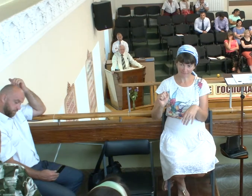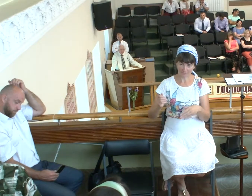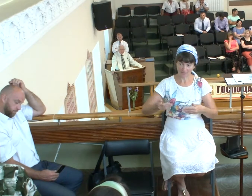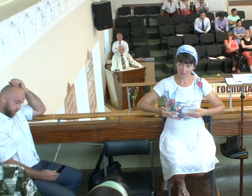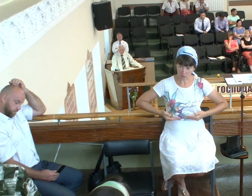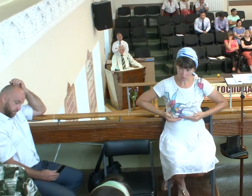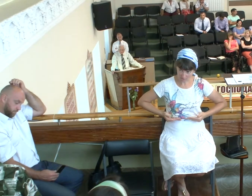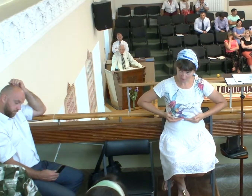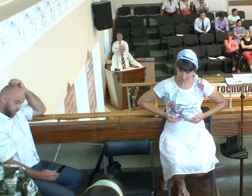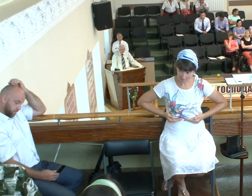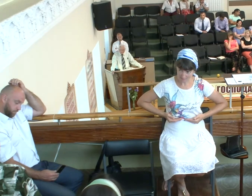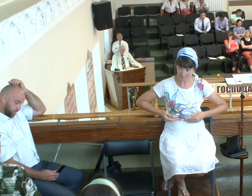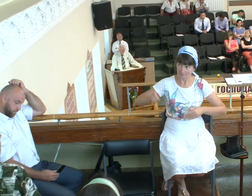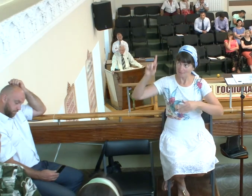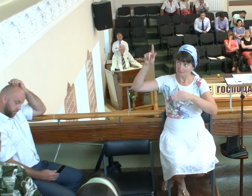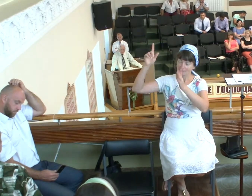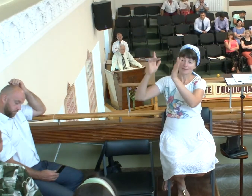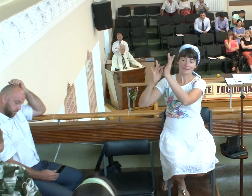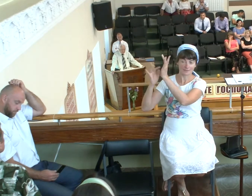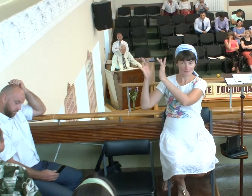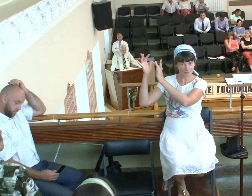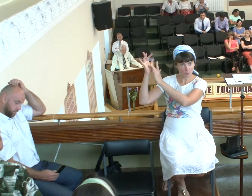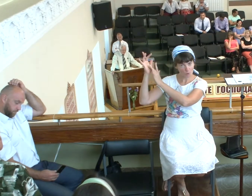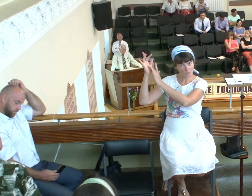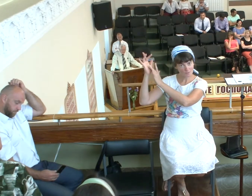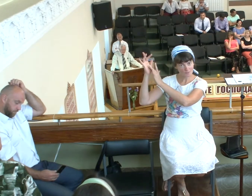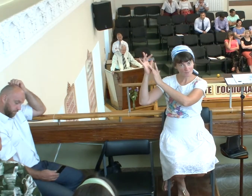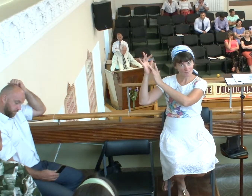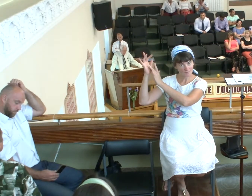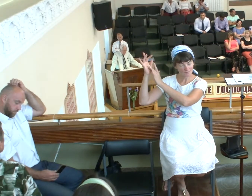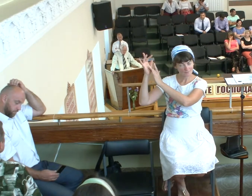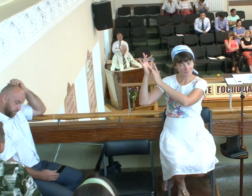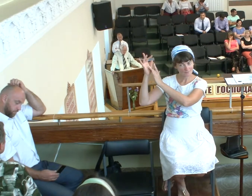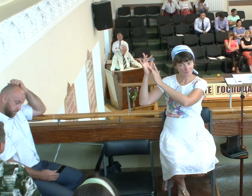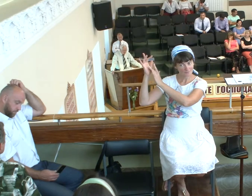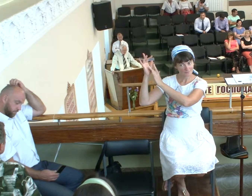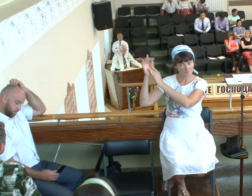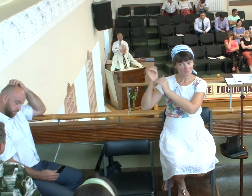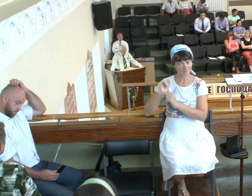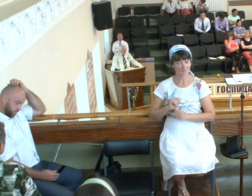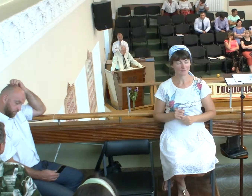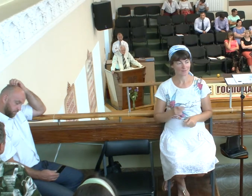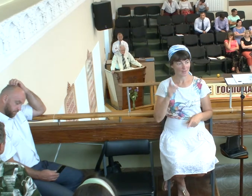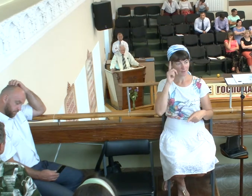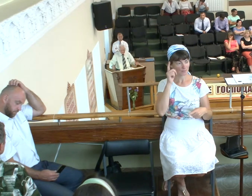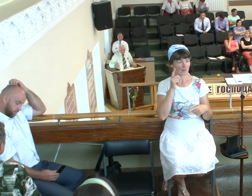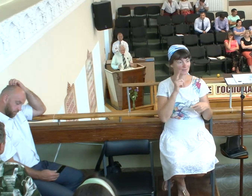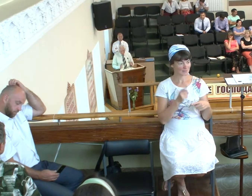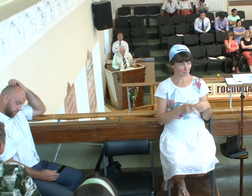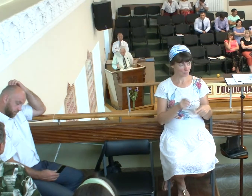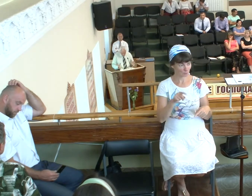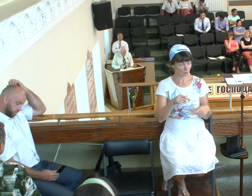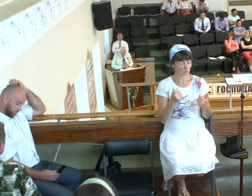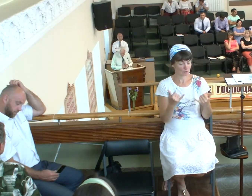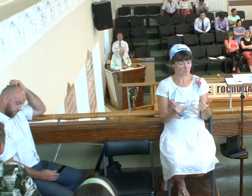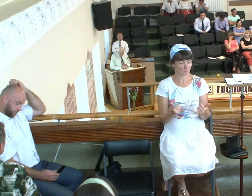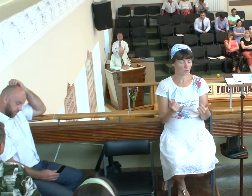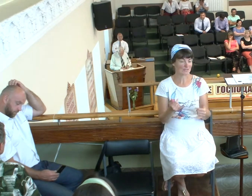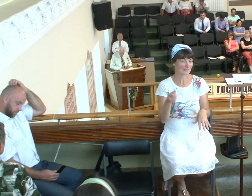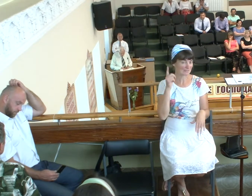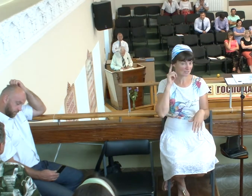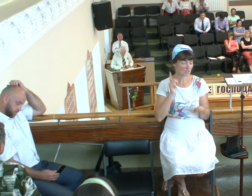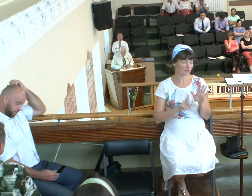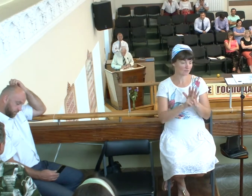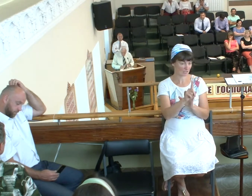Христос. Ибо для меня жизнь Христос. Братья и сестры, то, что мы слышали сегодня в начале